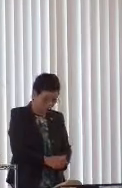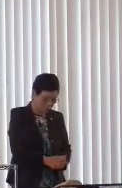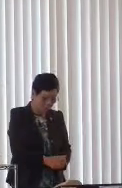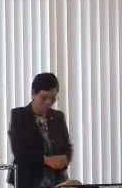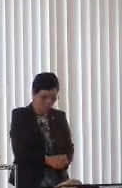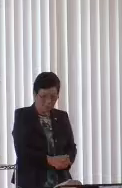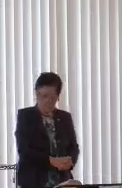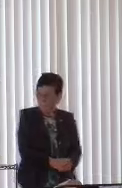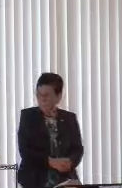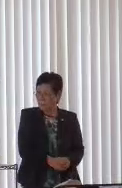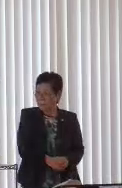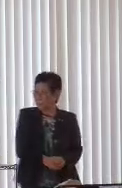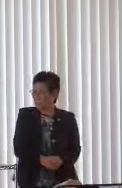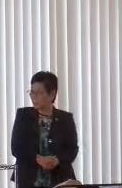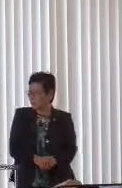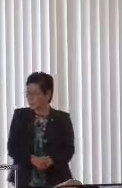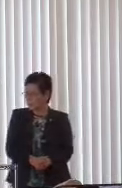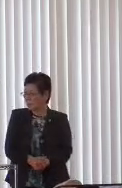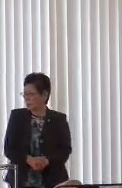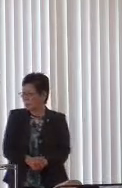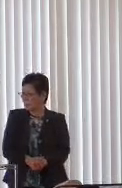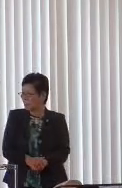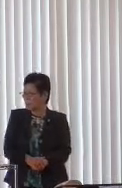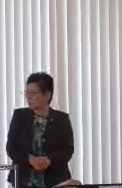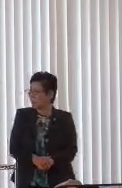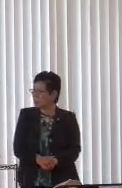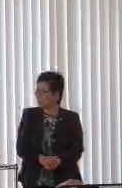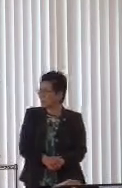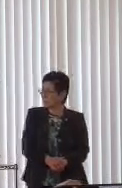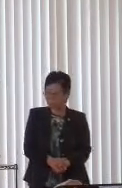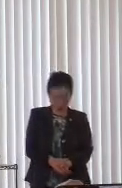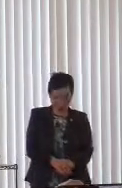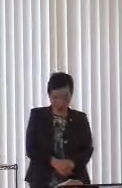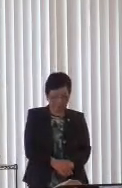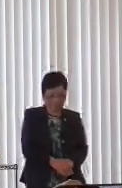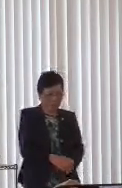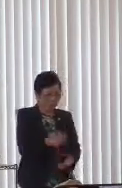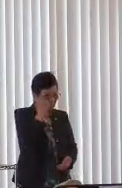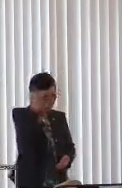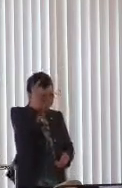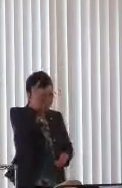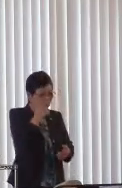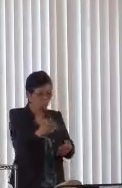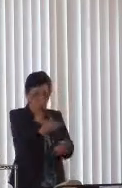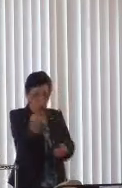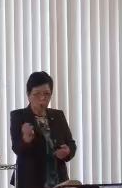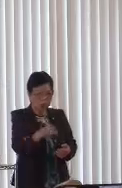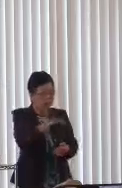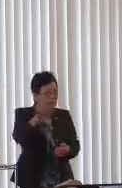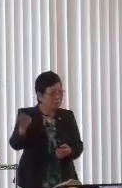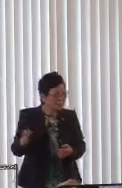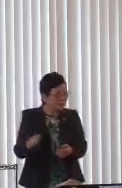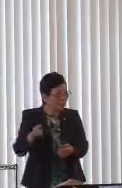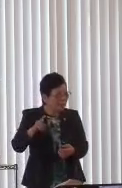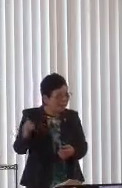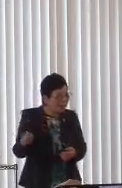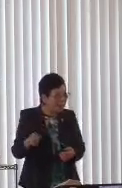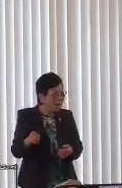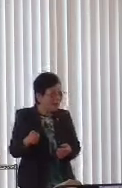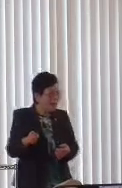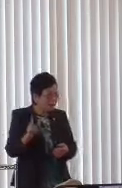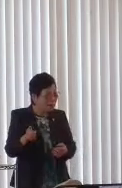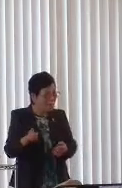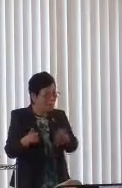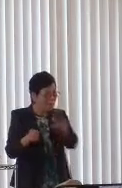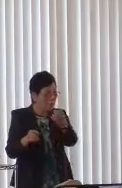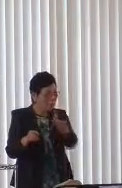でまあこの話では賢い乙女たちはこれにプラス、壺に油